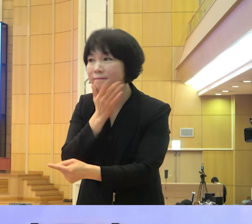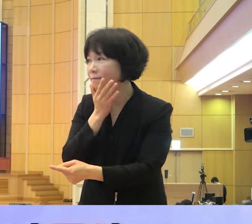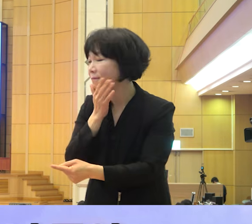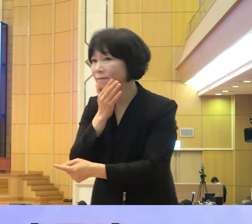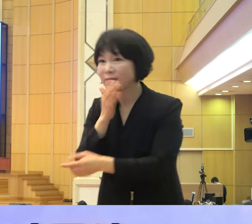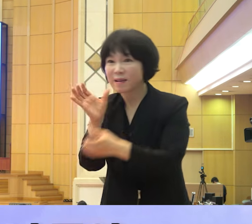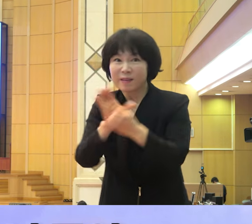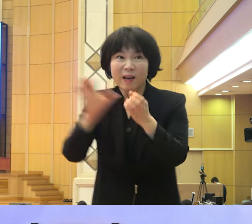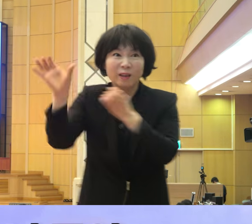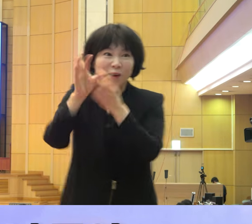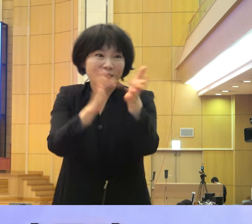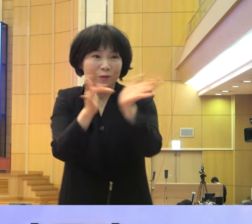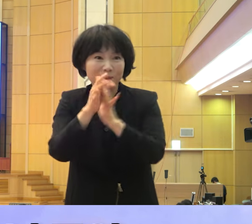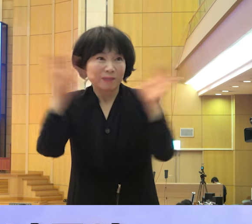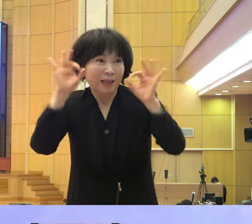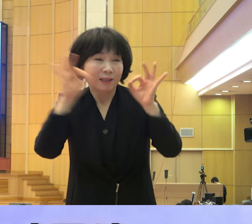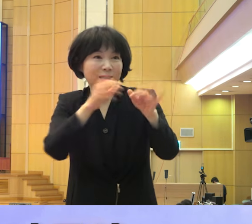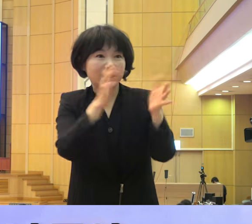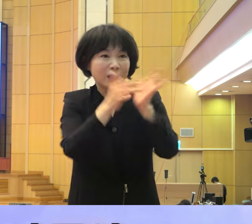사람이